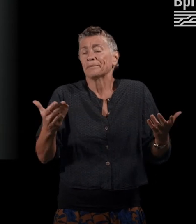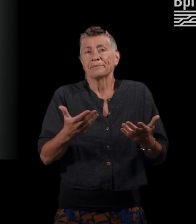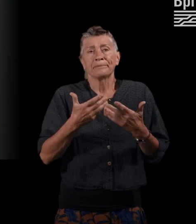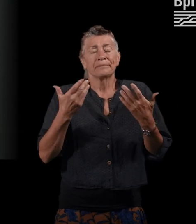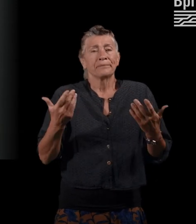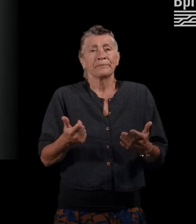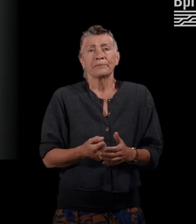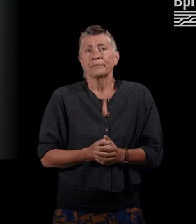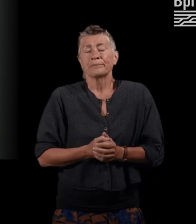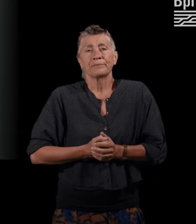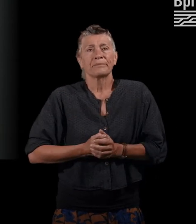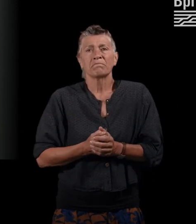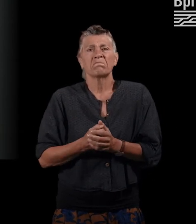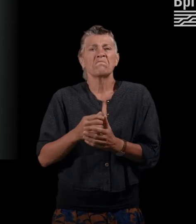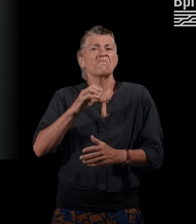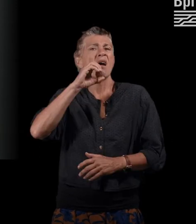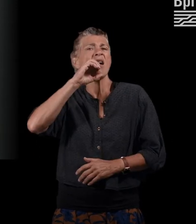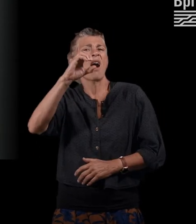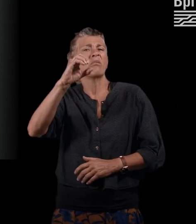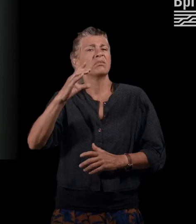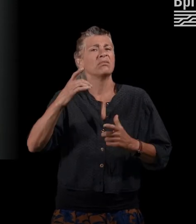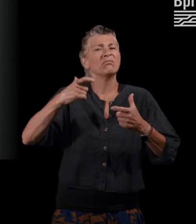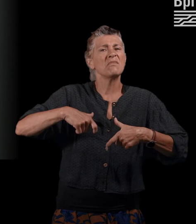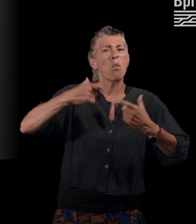de capitalisme immobilier,